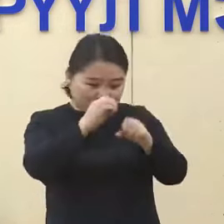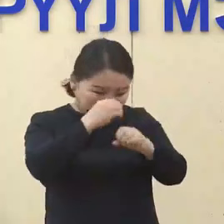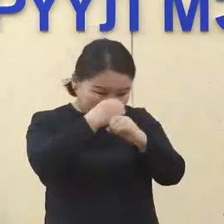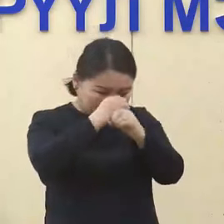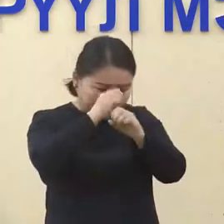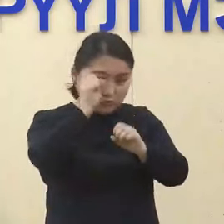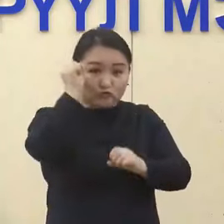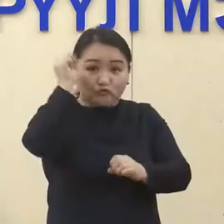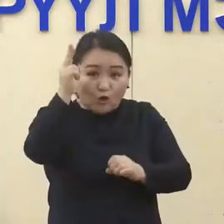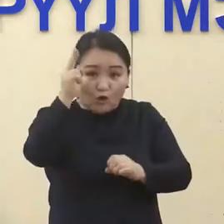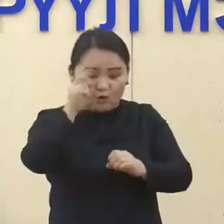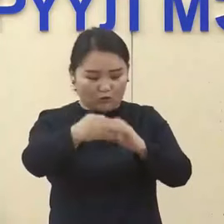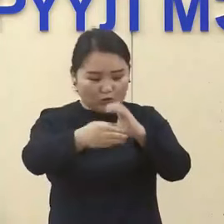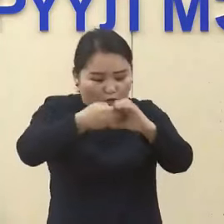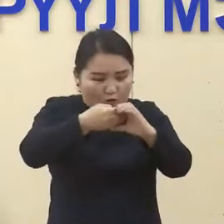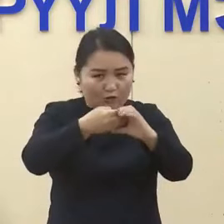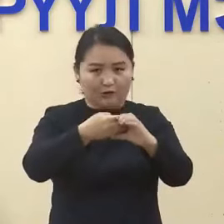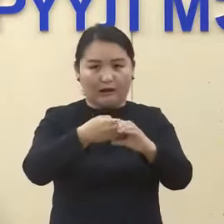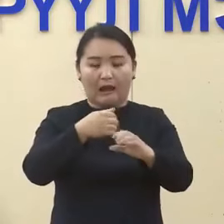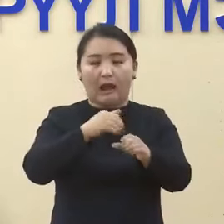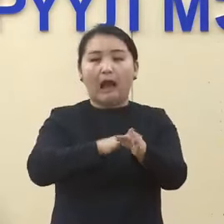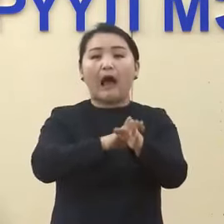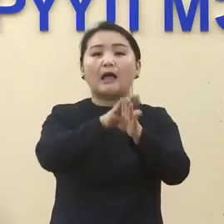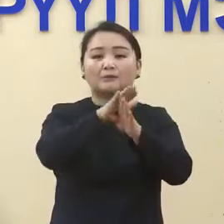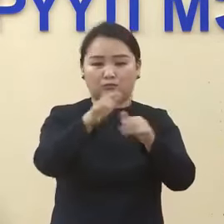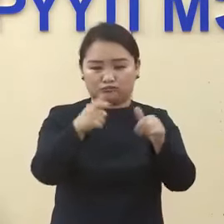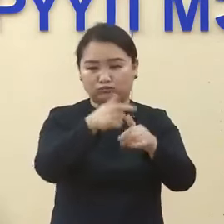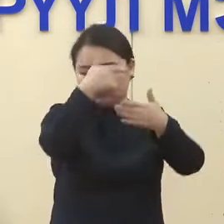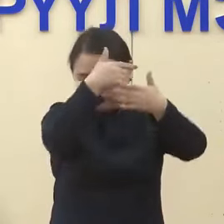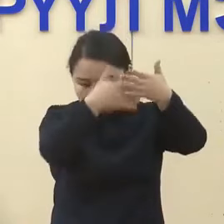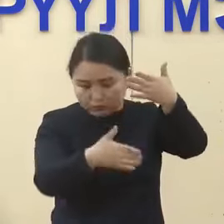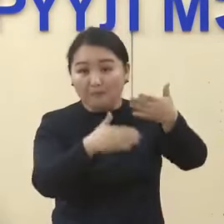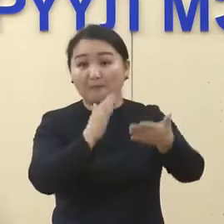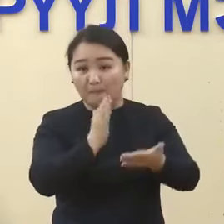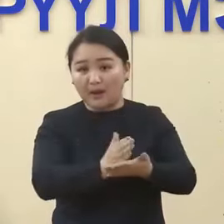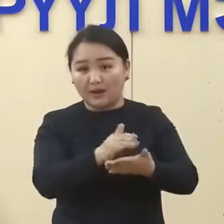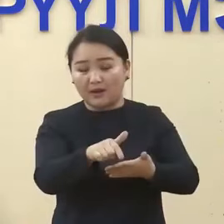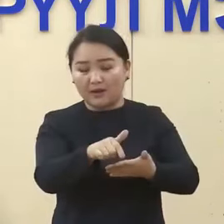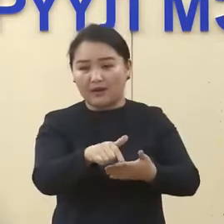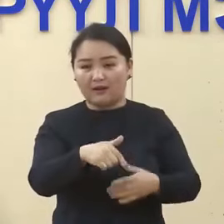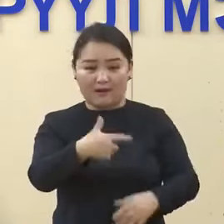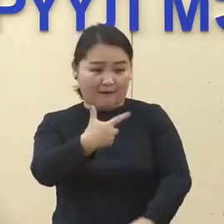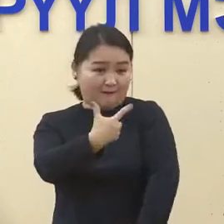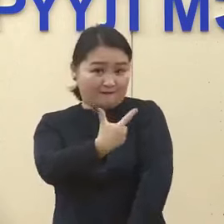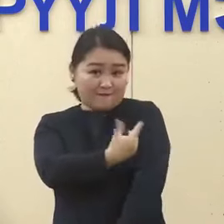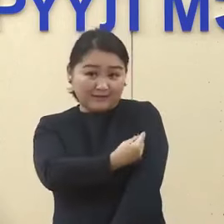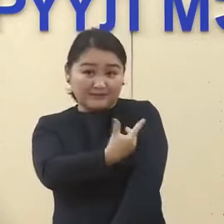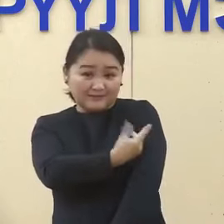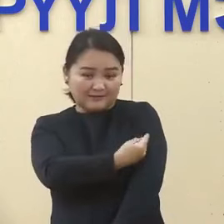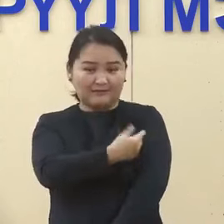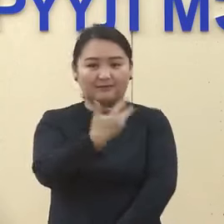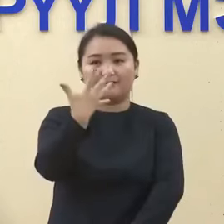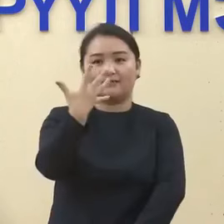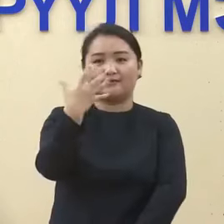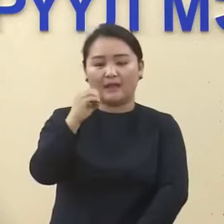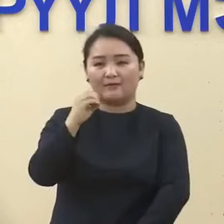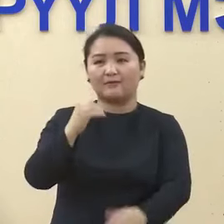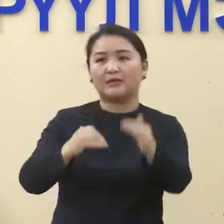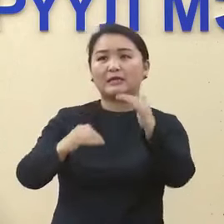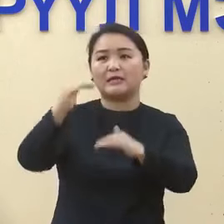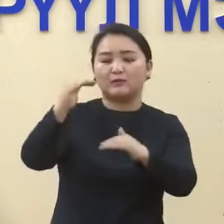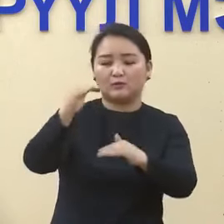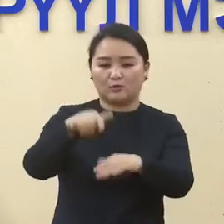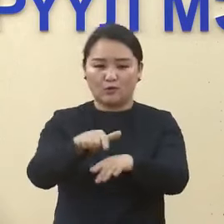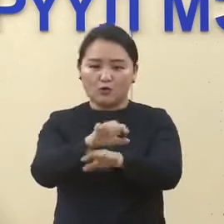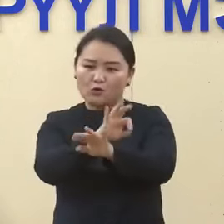COVID-19-ийн оншлуурыг албан ёсоор одоо бүртгүүлсэн байгаа. Вакцины 50 гаруй эмийн бодисын олон туршилт судалгаа эрчимтэй